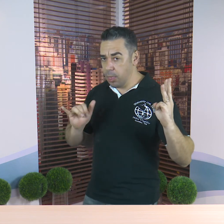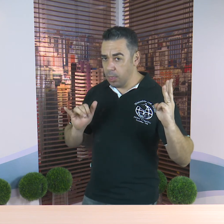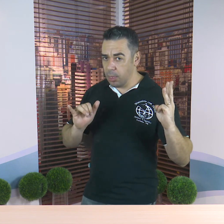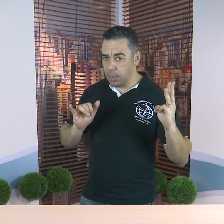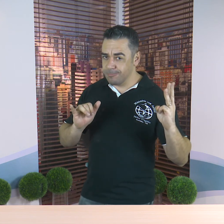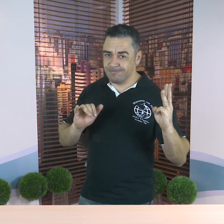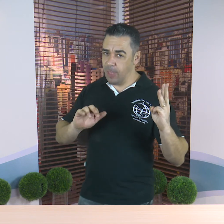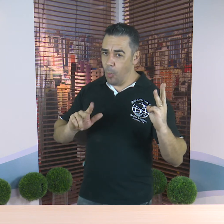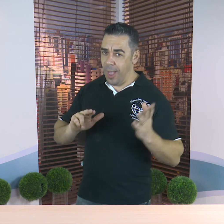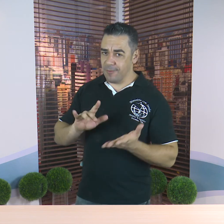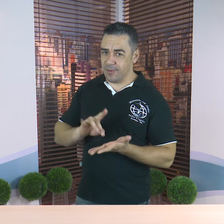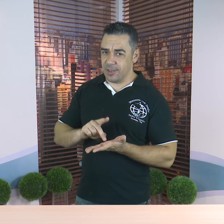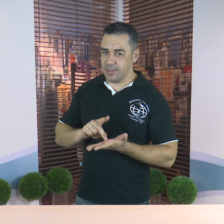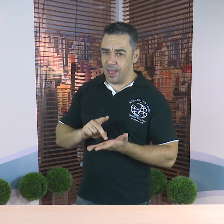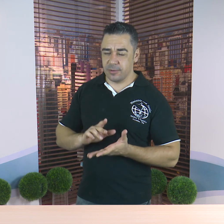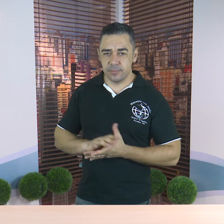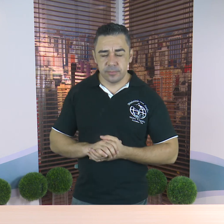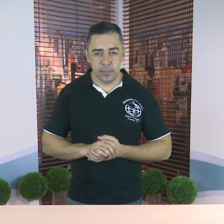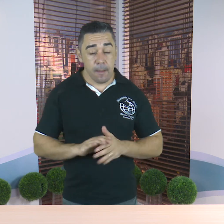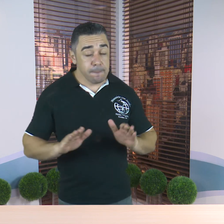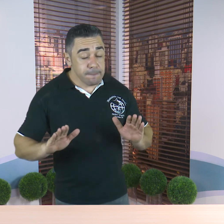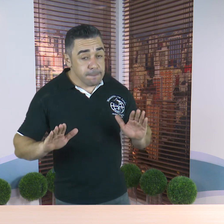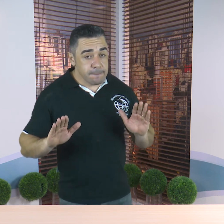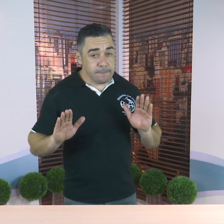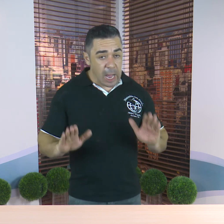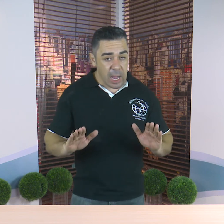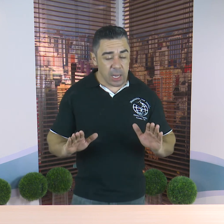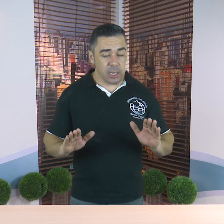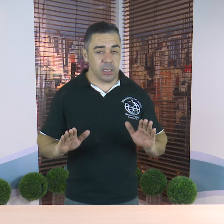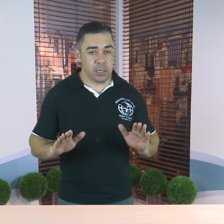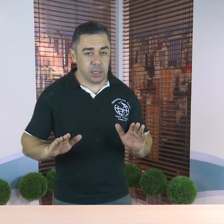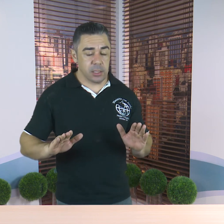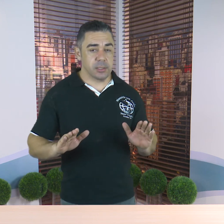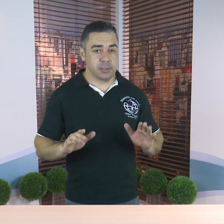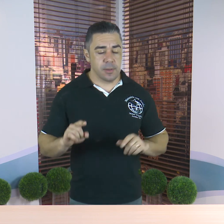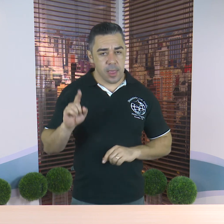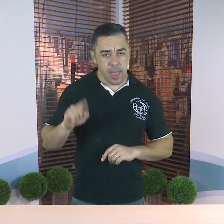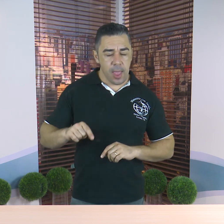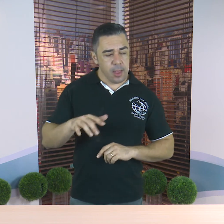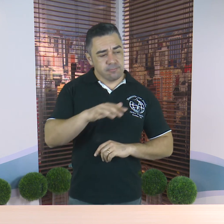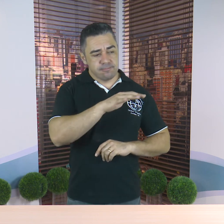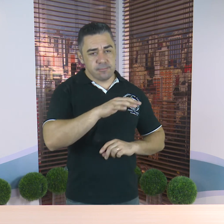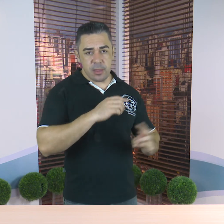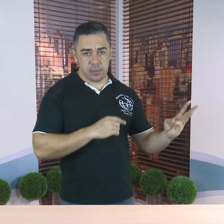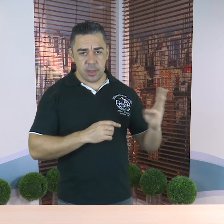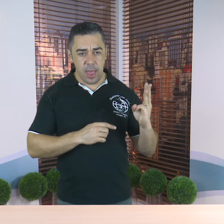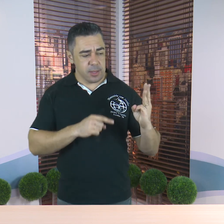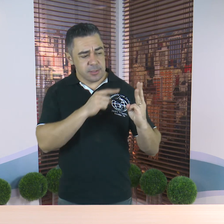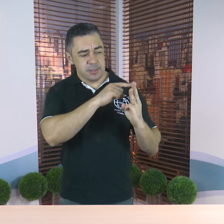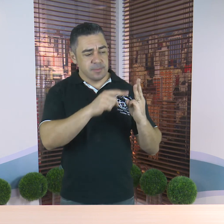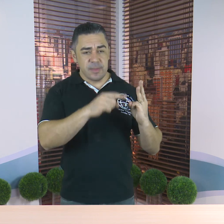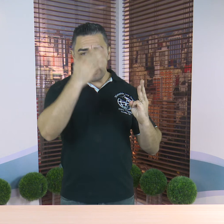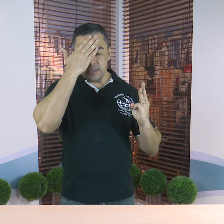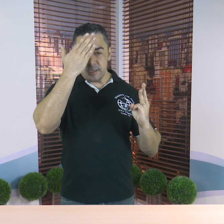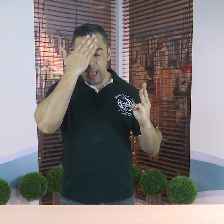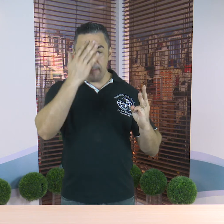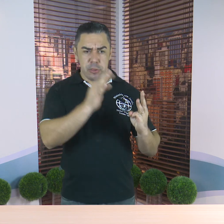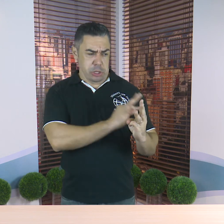verdadeiras. Mas é a parte, abre aspas, técnicas que os destrói. São respostas